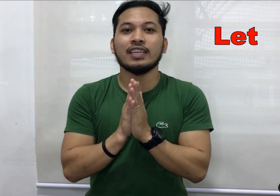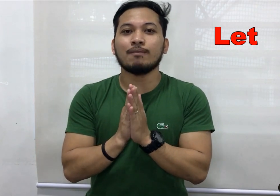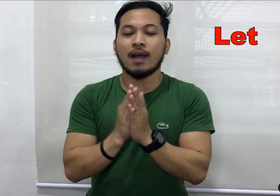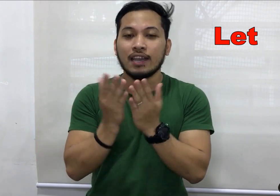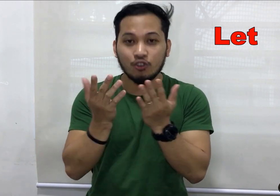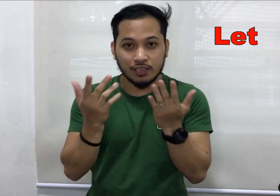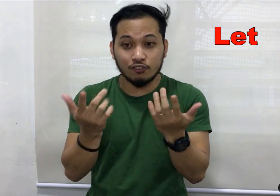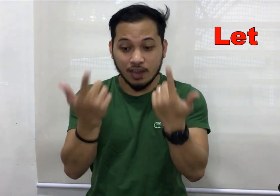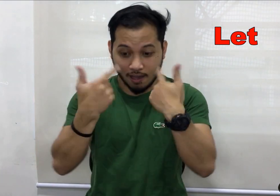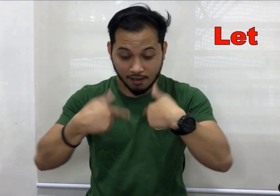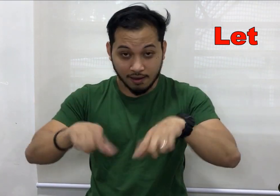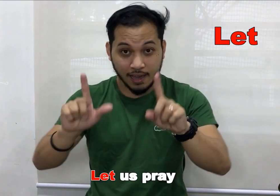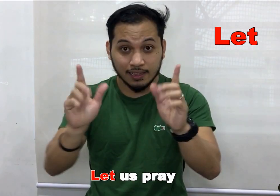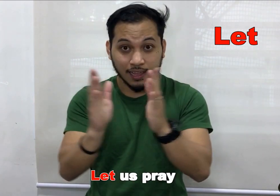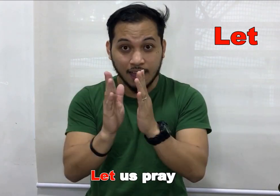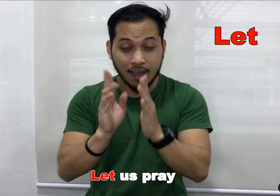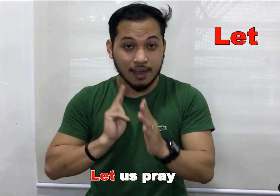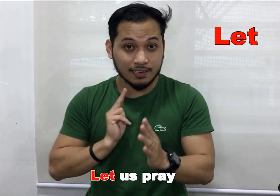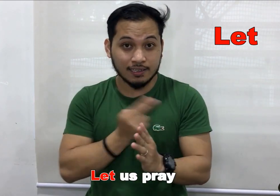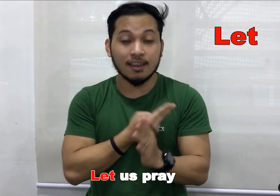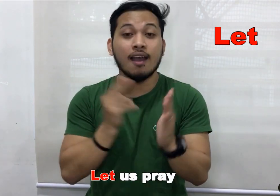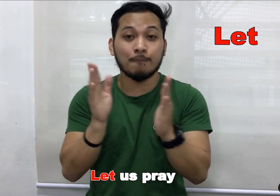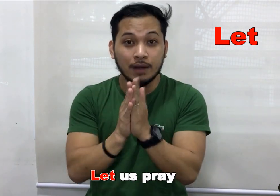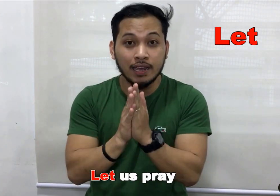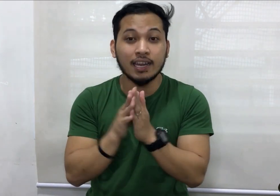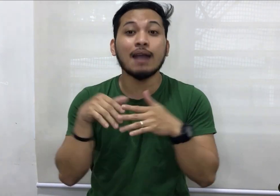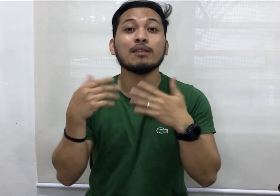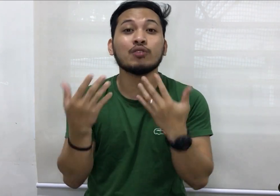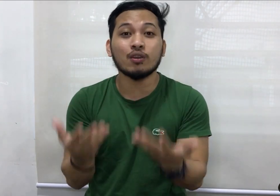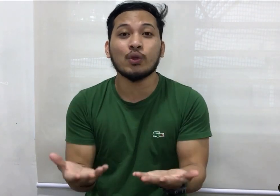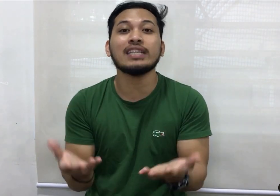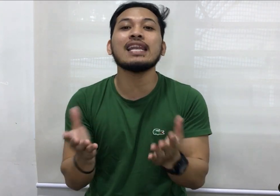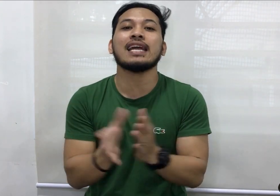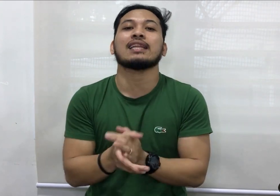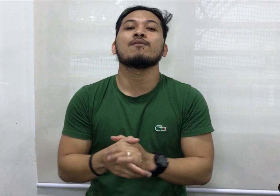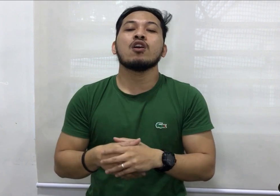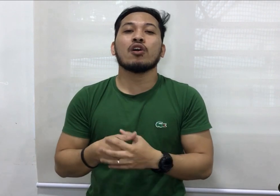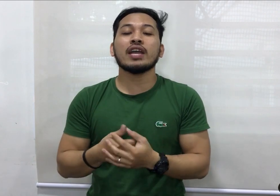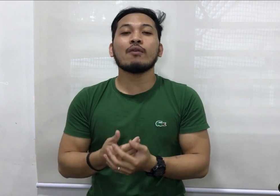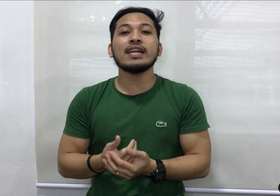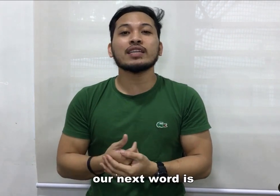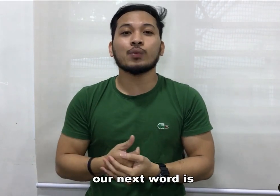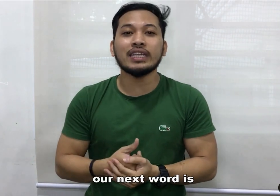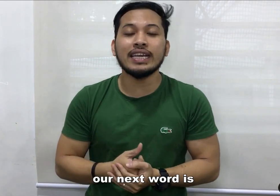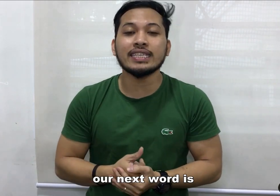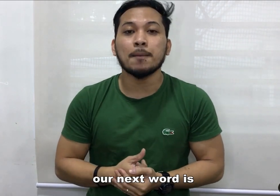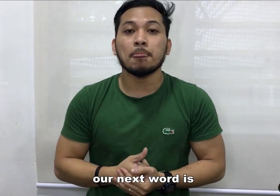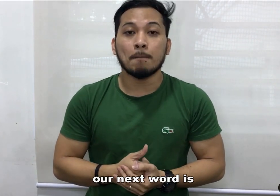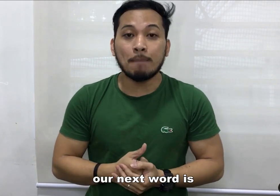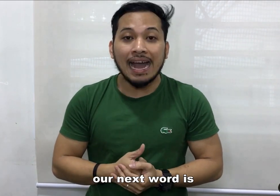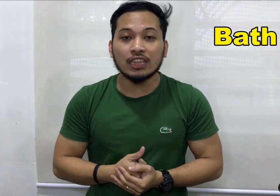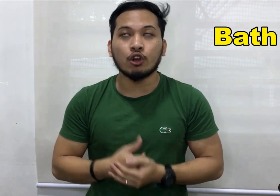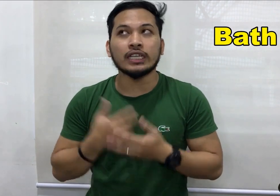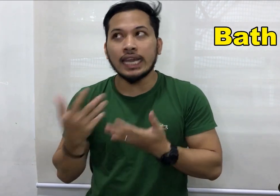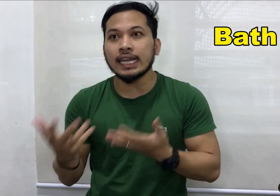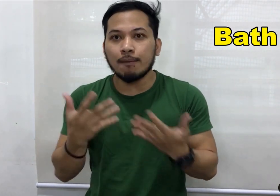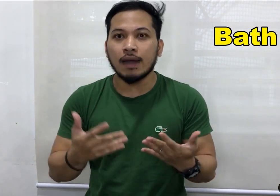Okay, diba? Yun na. Let us pray. Nagamit mo na yung word na let. Okay, our next word is bath or take a